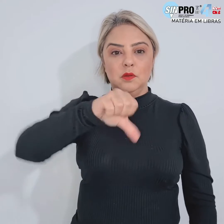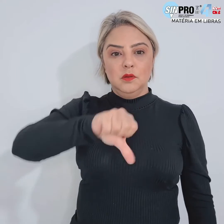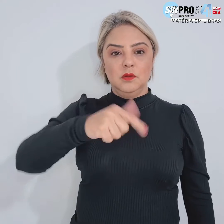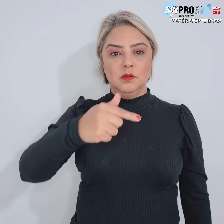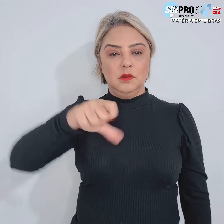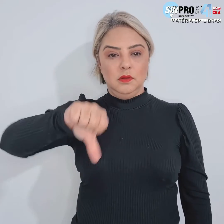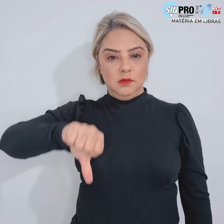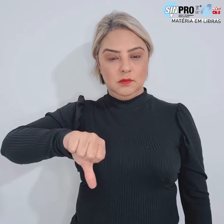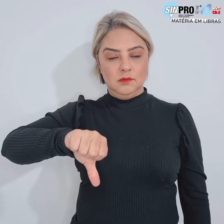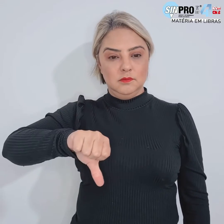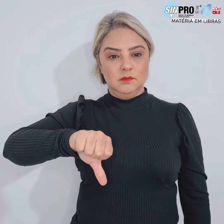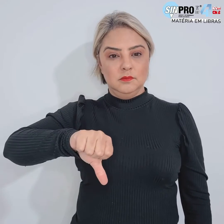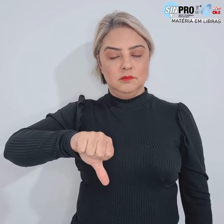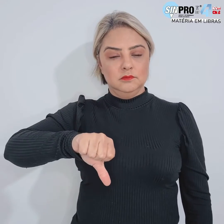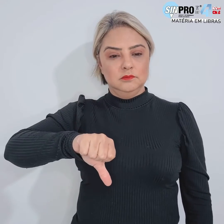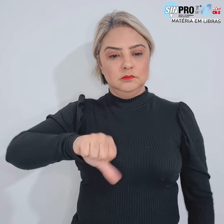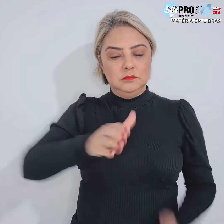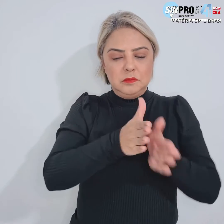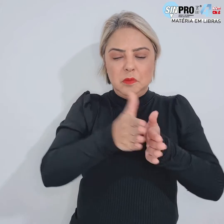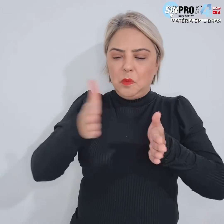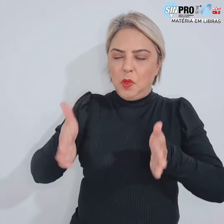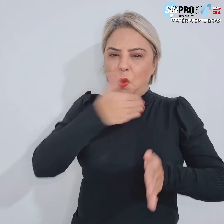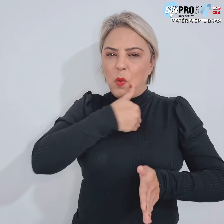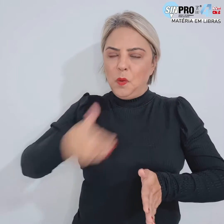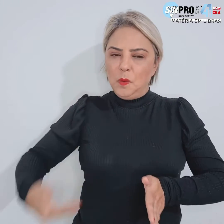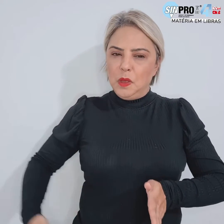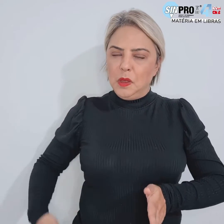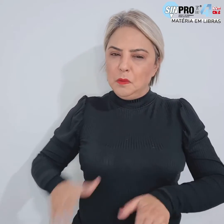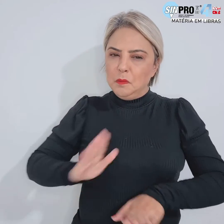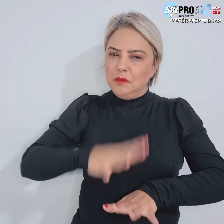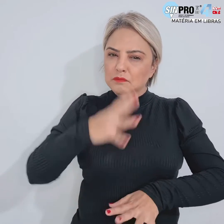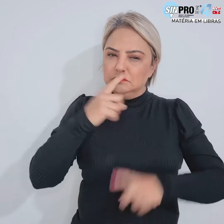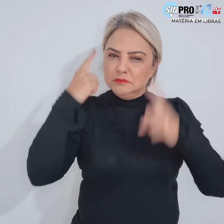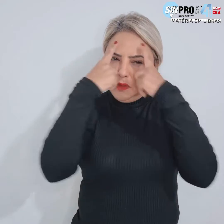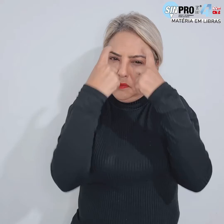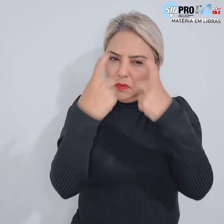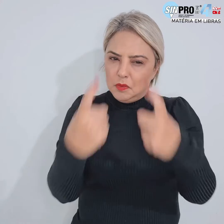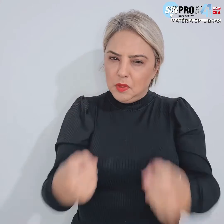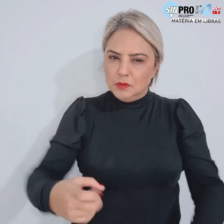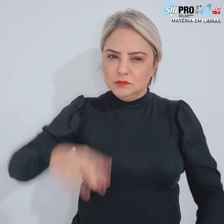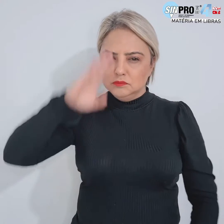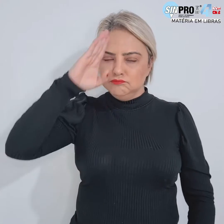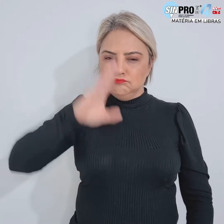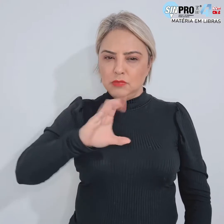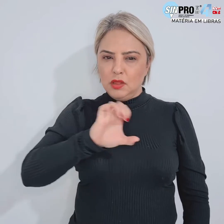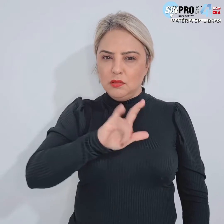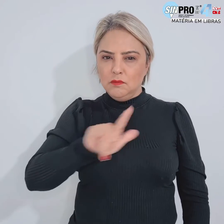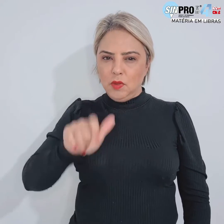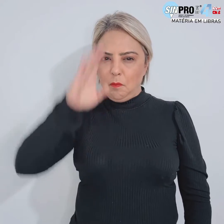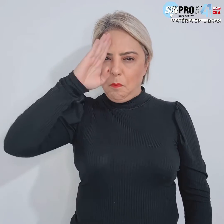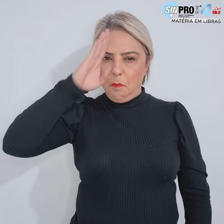1979, durante um dos governos mais violentos da ditadura civil-militar, o